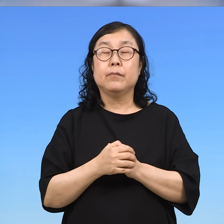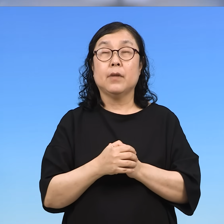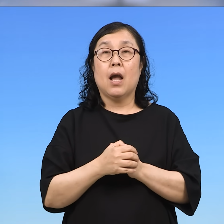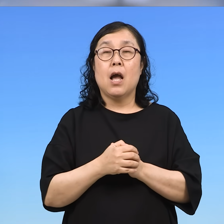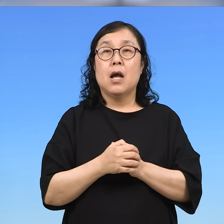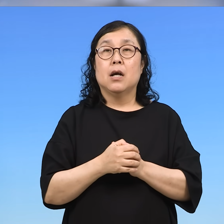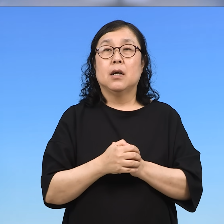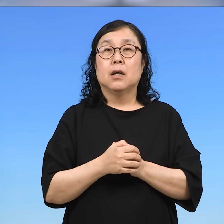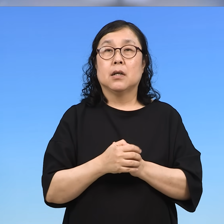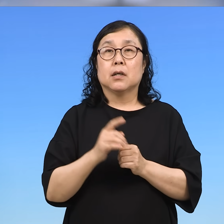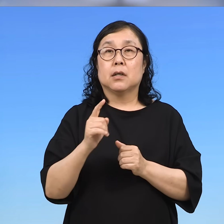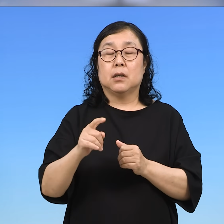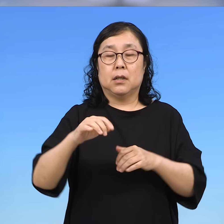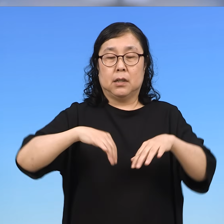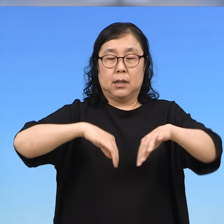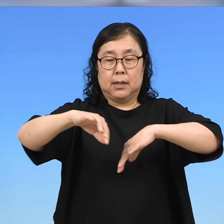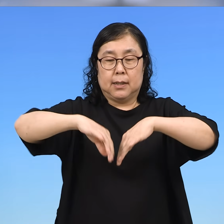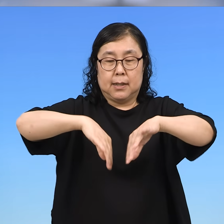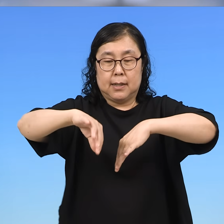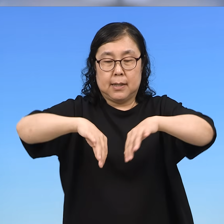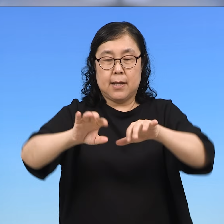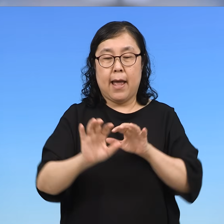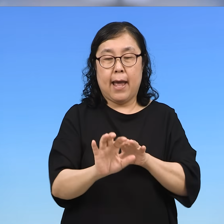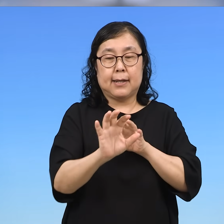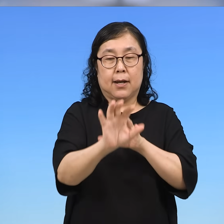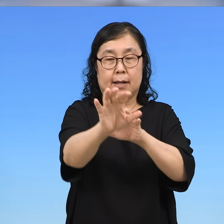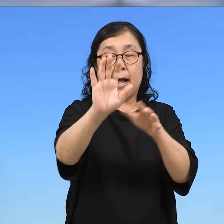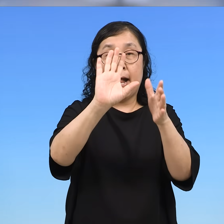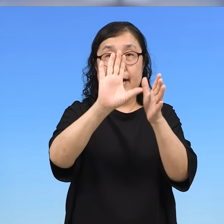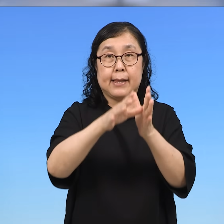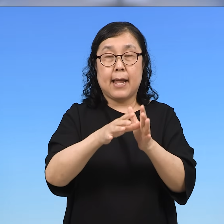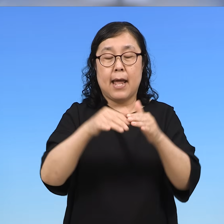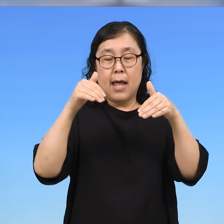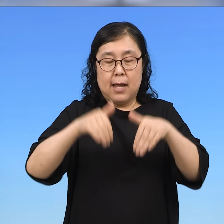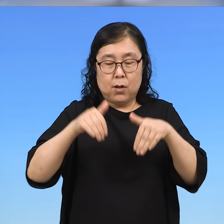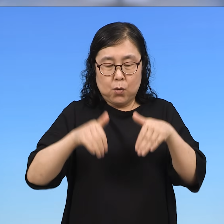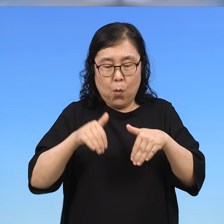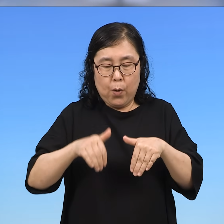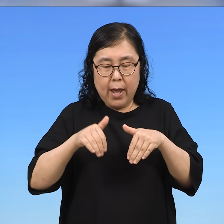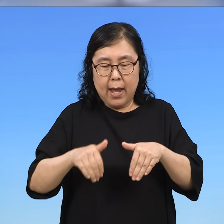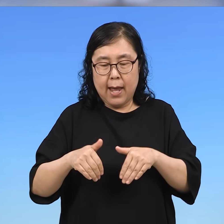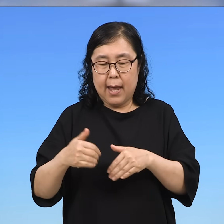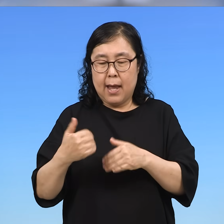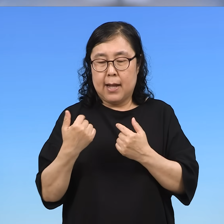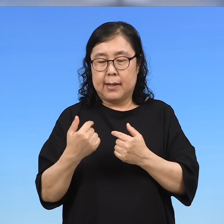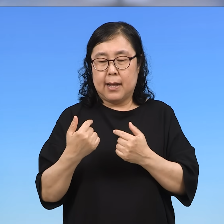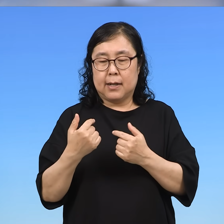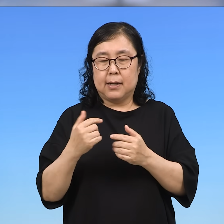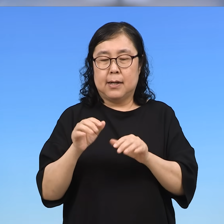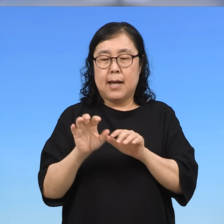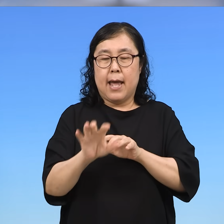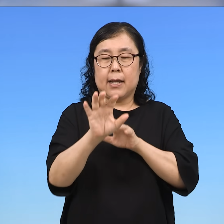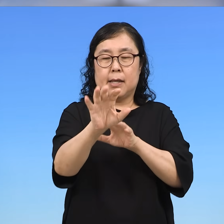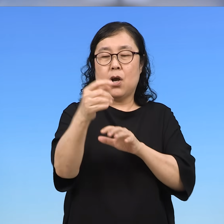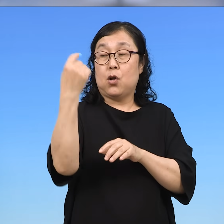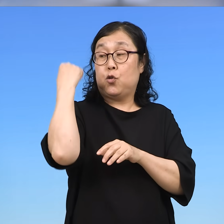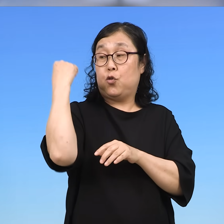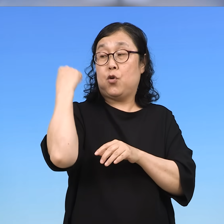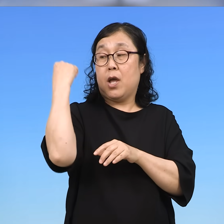장군의 시가 행진을 할 때 노예를 시켜가지고 행렬 뒤에서 메멘토 모리를 외치게 했다는